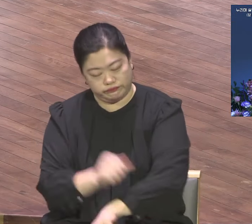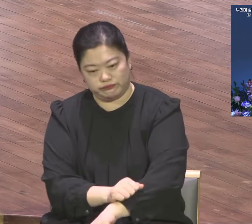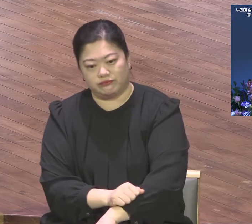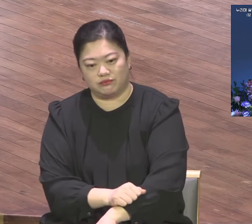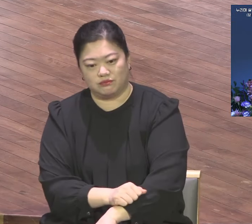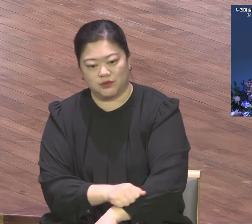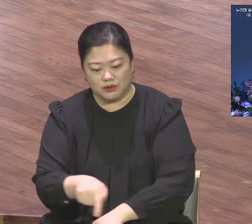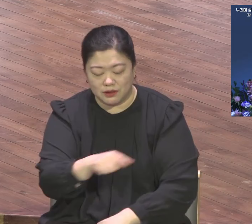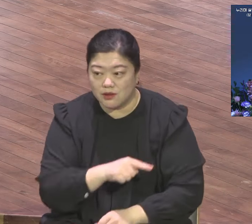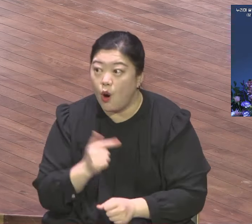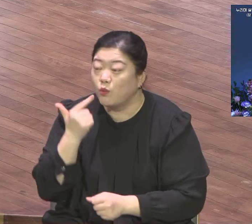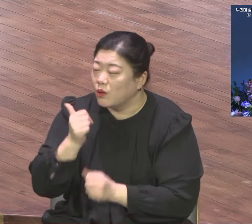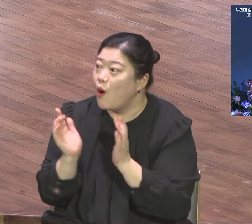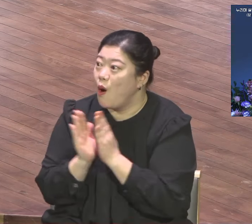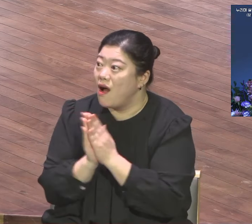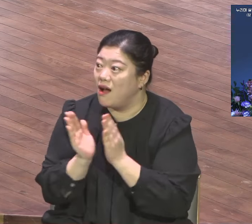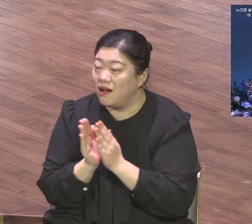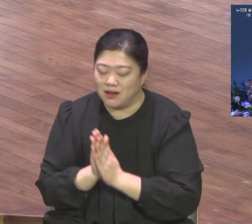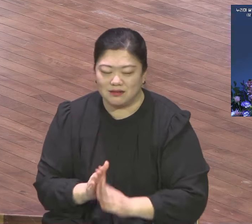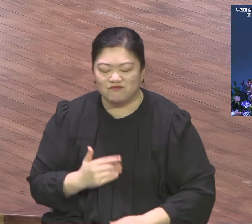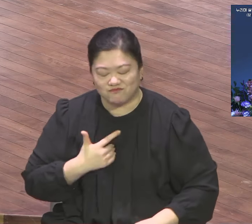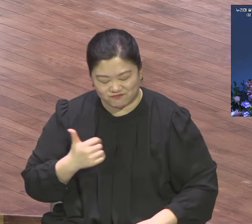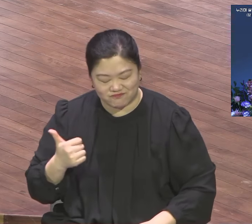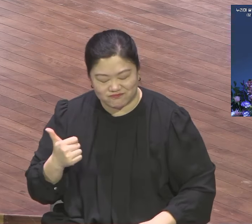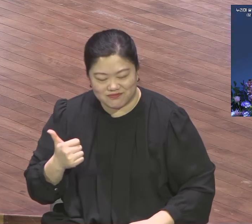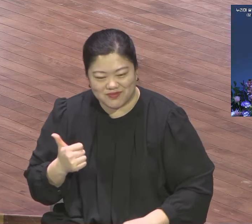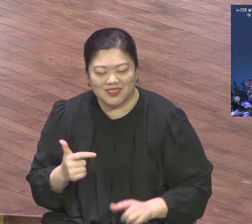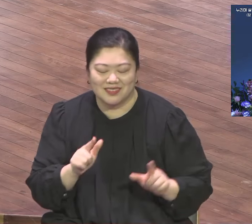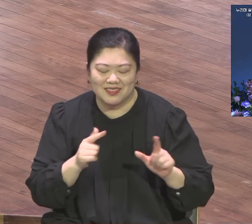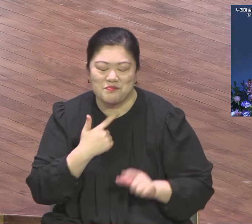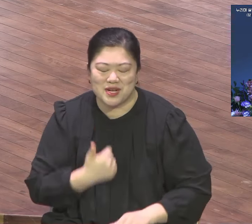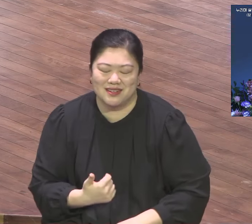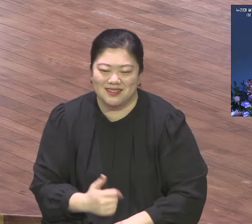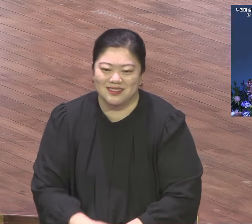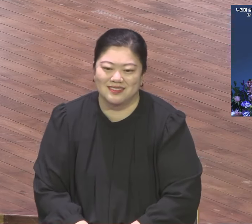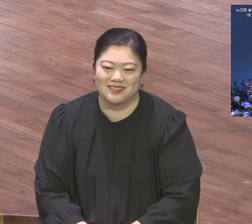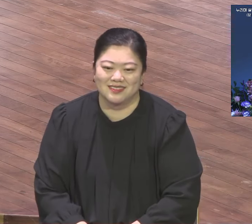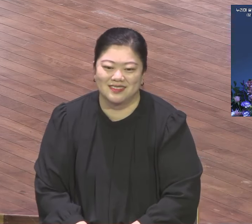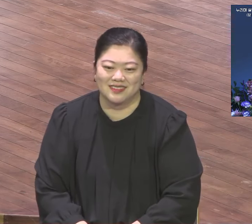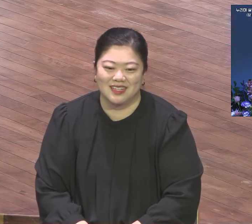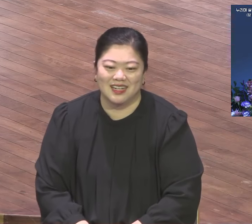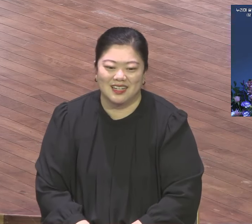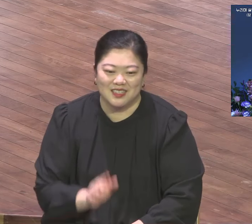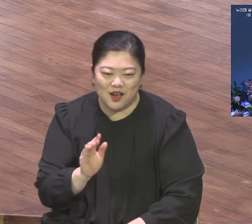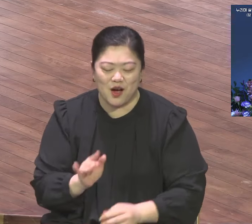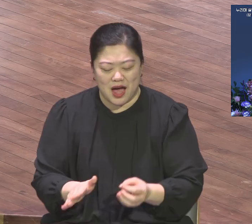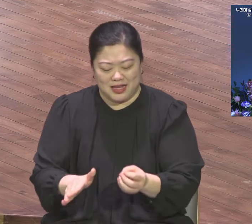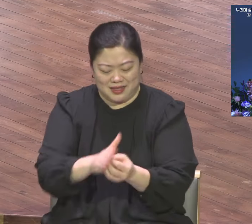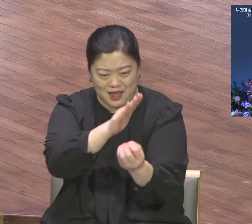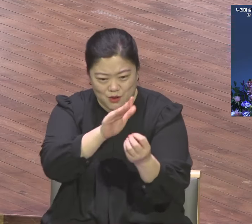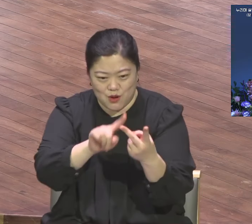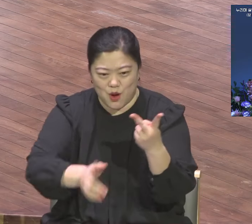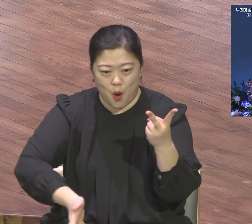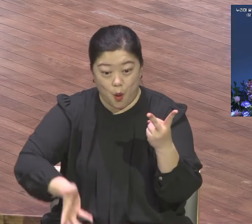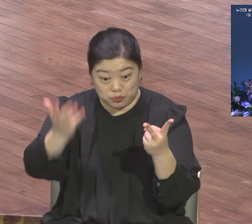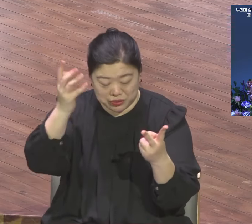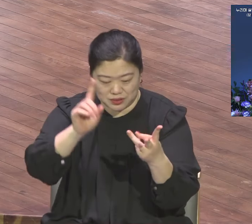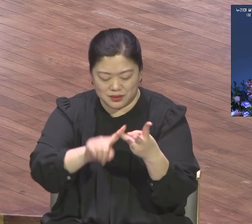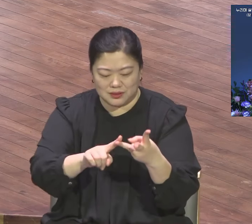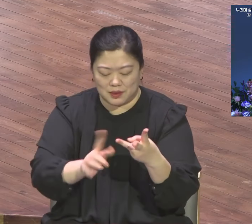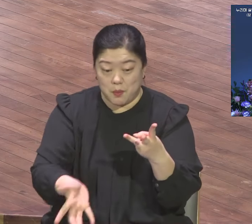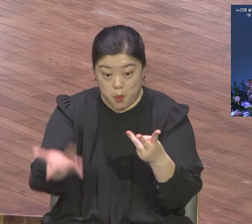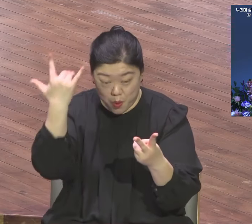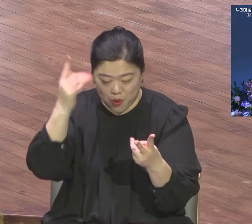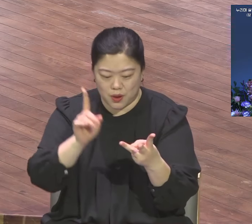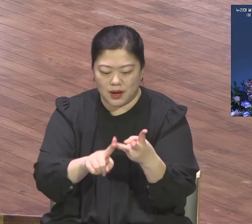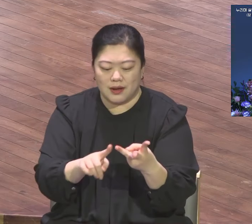그렇게 즐기면서 목회할 수 있도록 인도해 주셨어요. 날 누렸어요. 저는 심각하고 골치